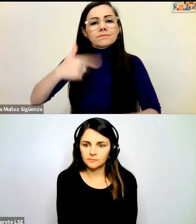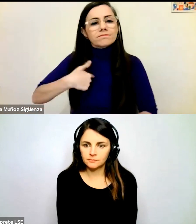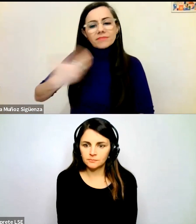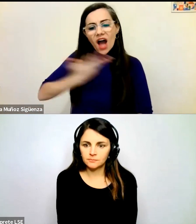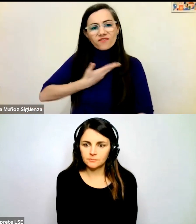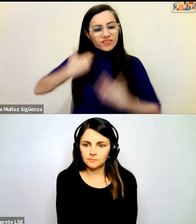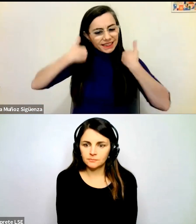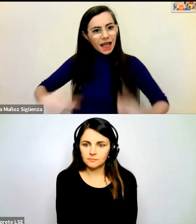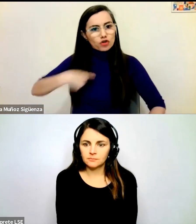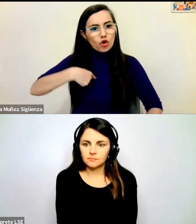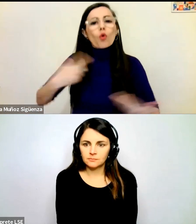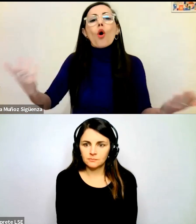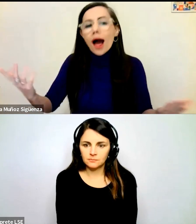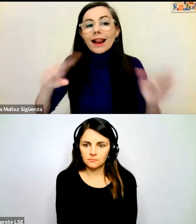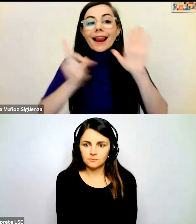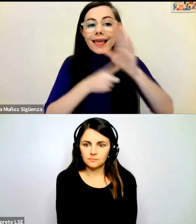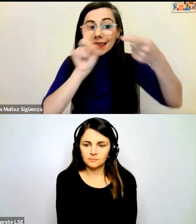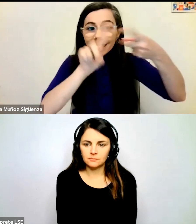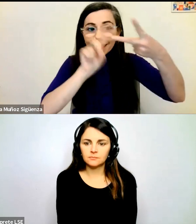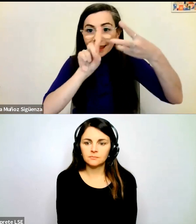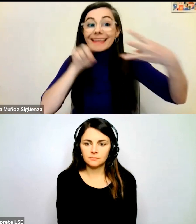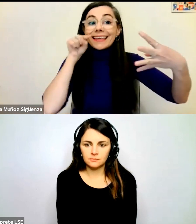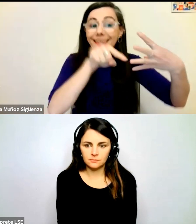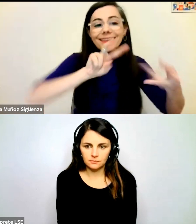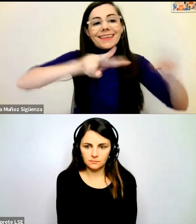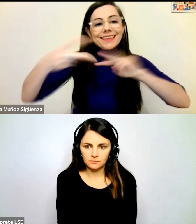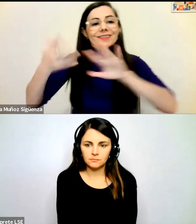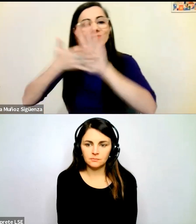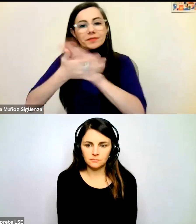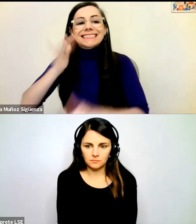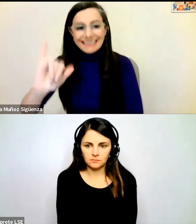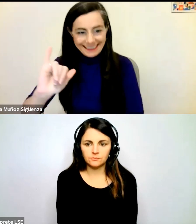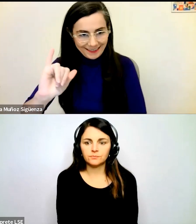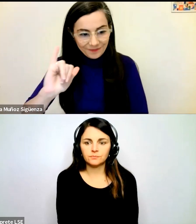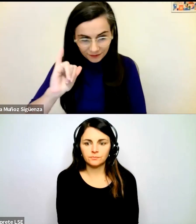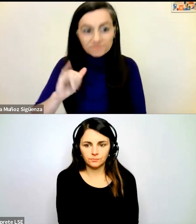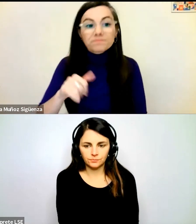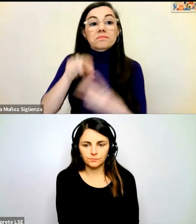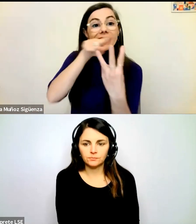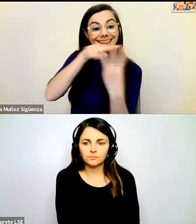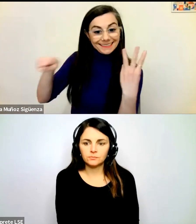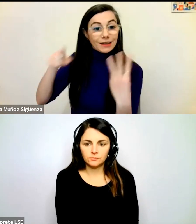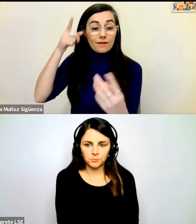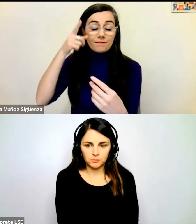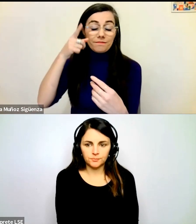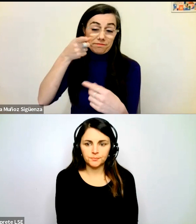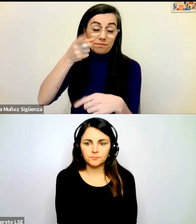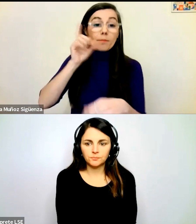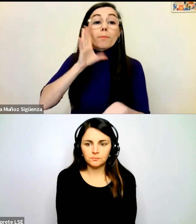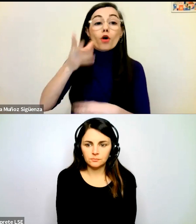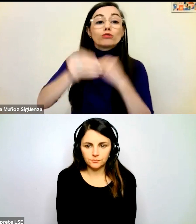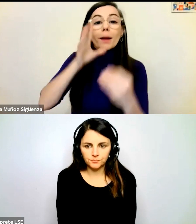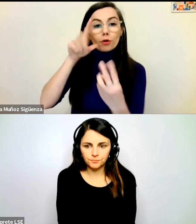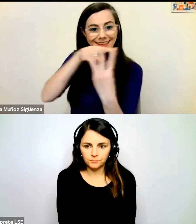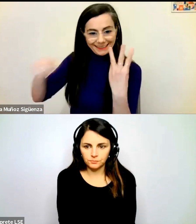signos no es toda la legislación, sino las partes que más nos afectan como personas sordas, las que están interpretadas a lengua de